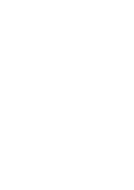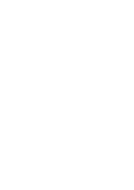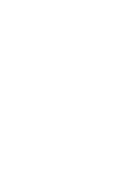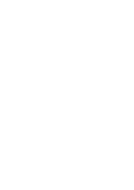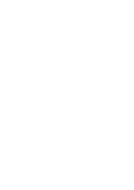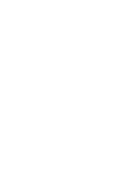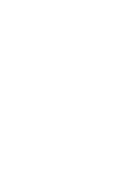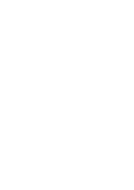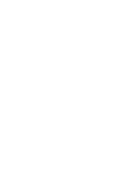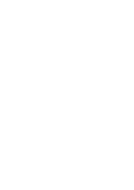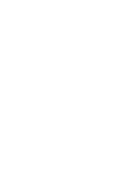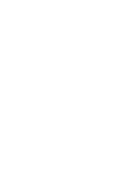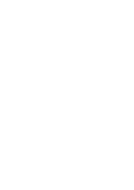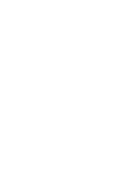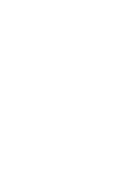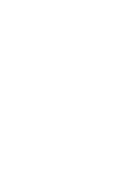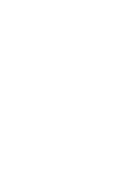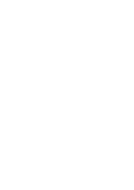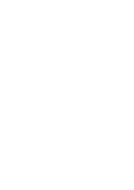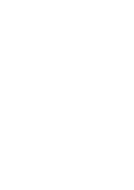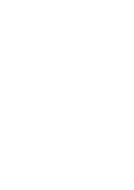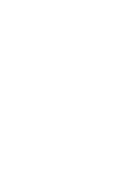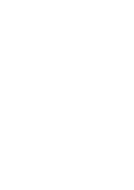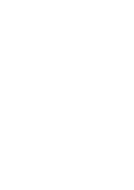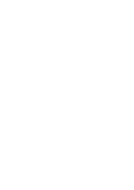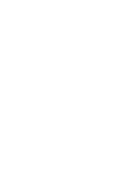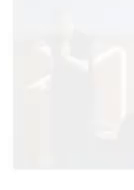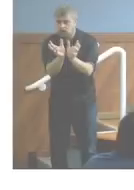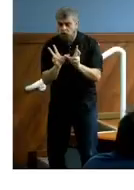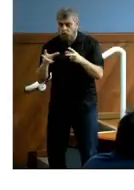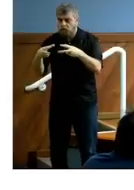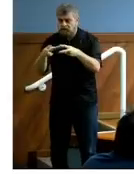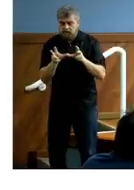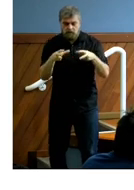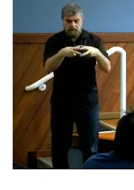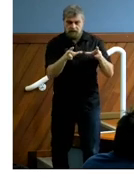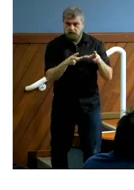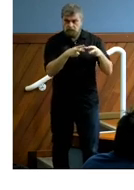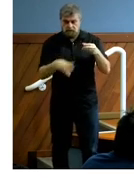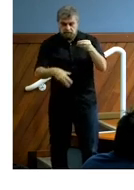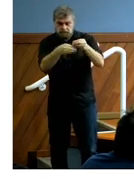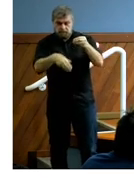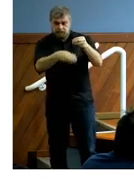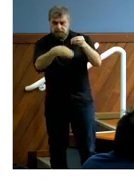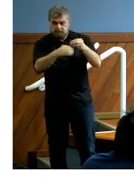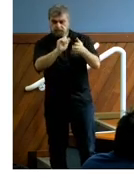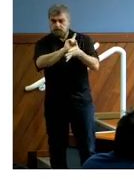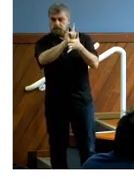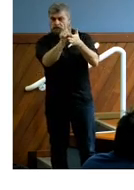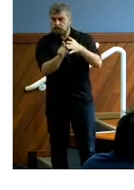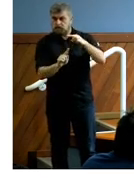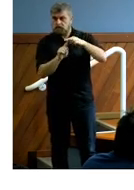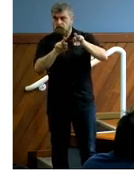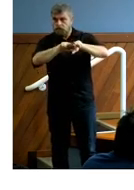linha, inclusive, o ICOM é muito mais organizado, porque ele vai tendo subcomitês que vão gerando, de acordo com, às vezes, gêneros ou, às vezes, tipologias